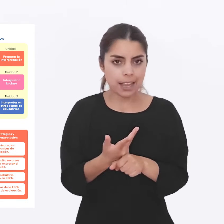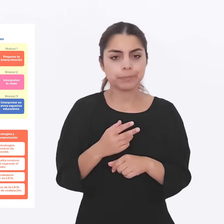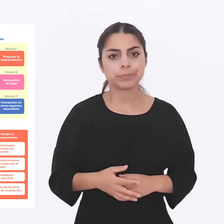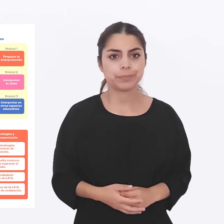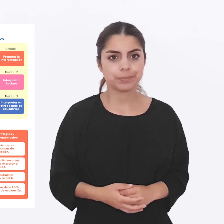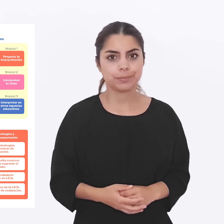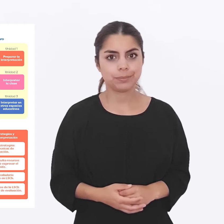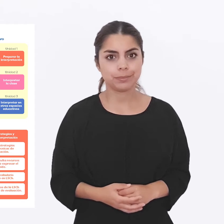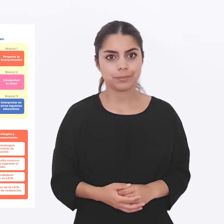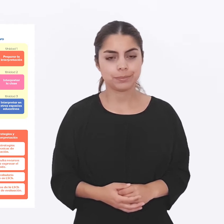el anexo 1 de las orientaciones.